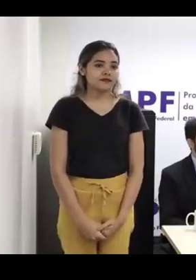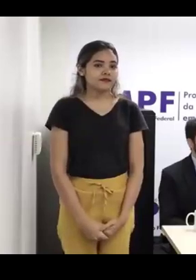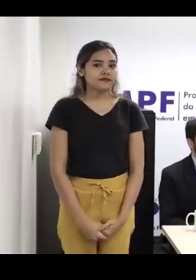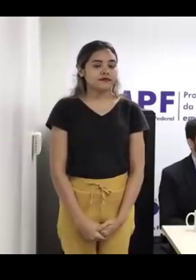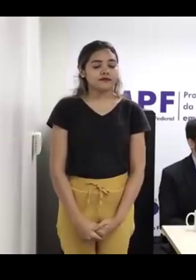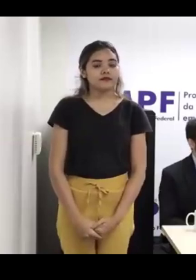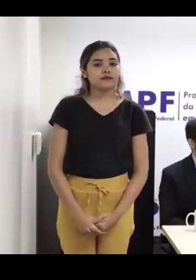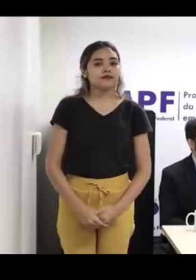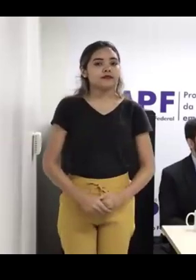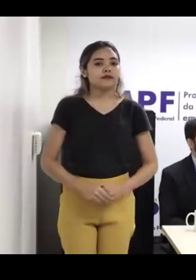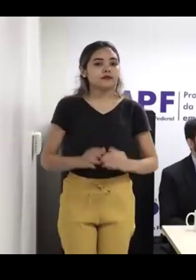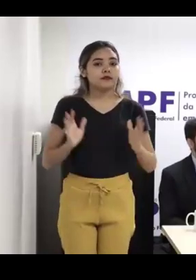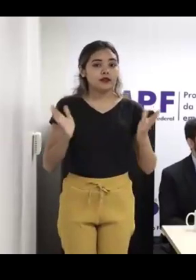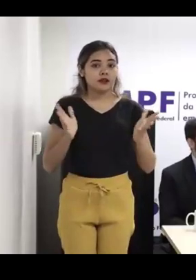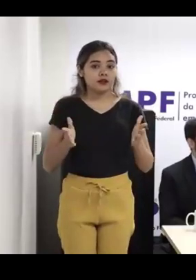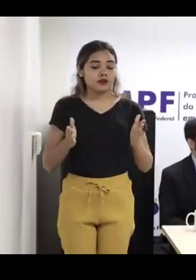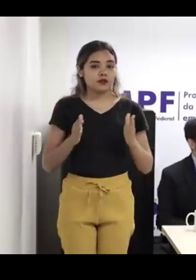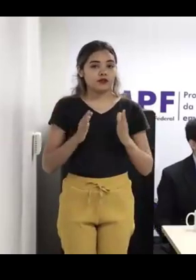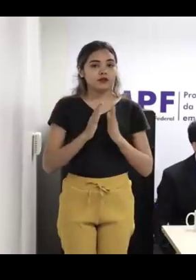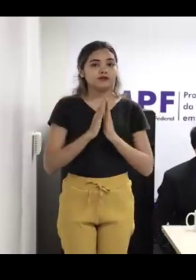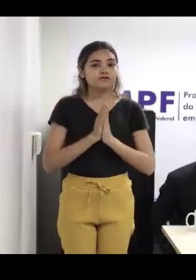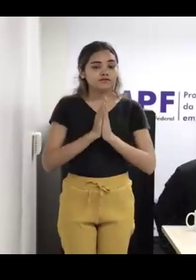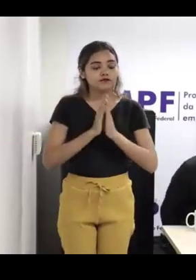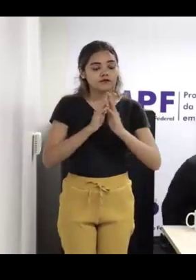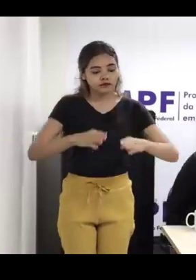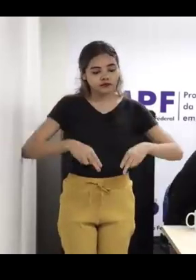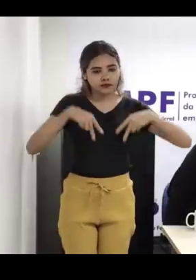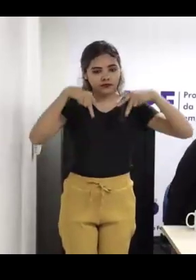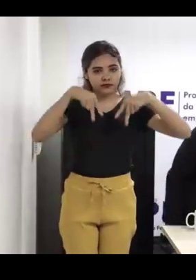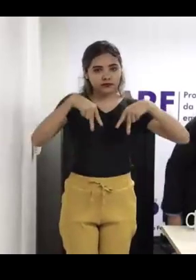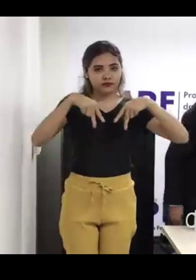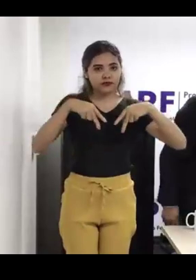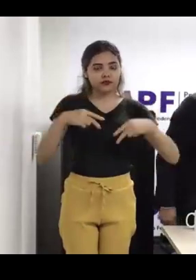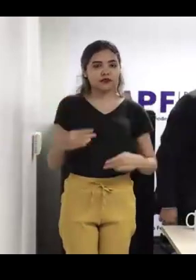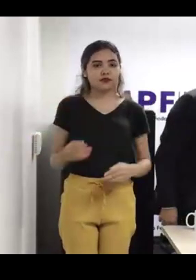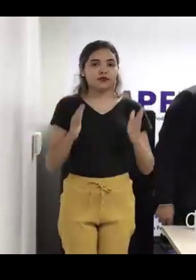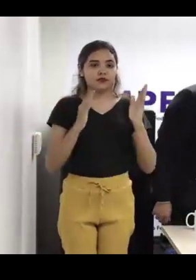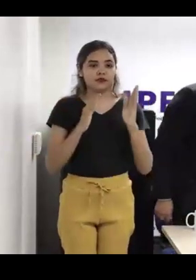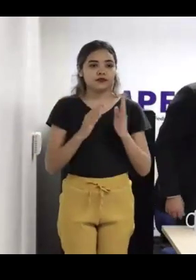nesse momento Pedimos que todos se levantem para a execução do Hino Nacional Brasileiro